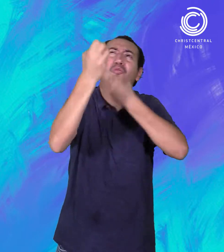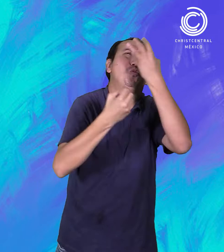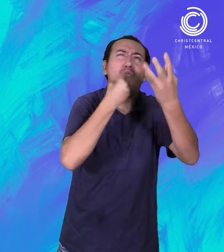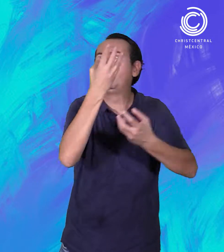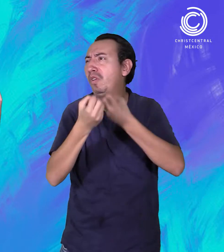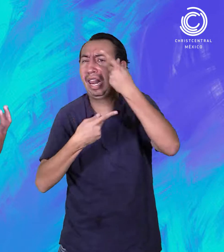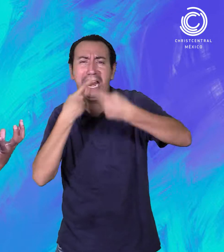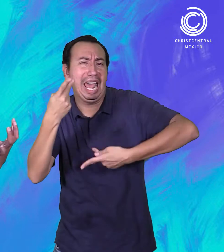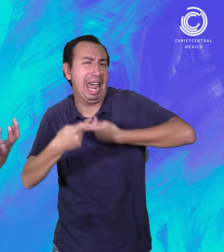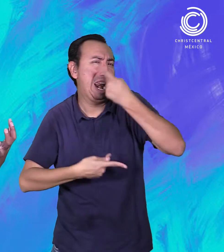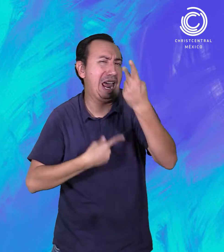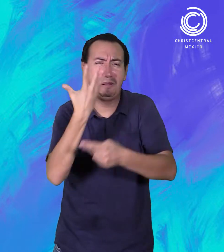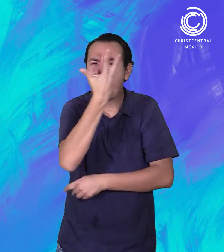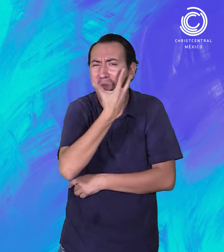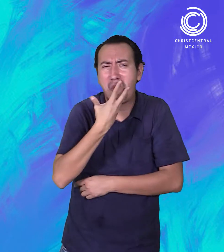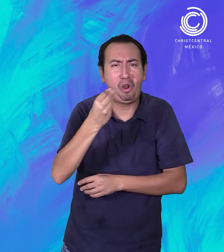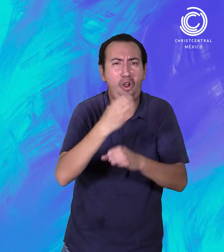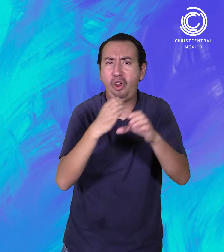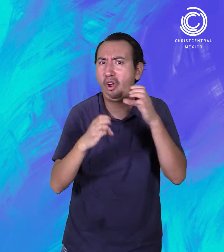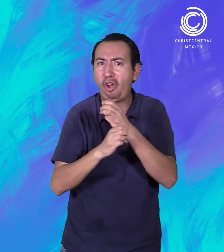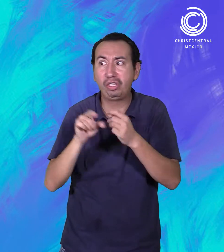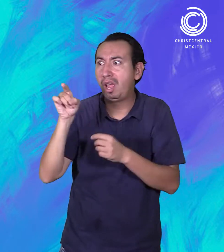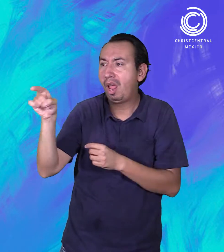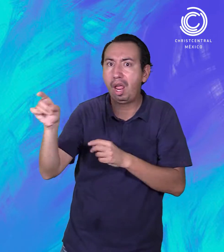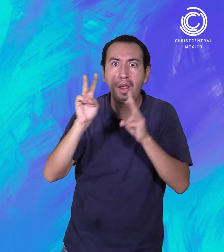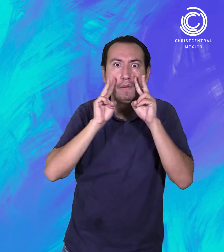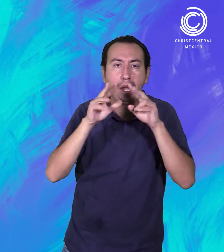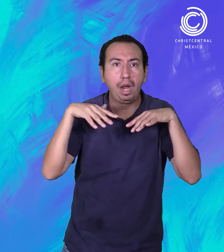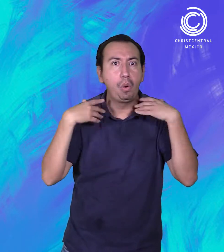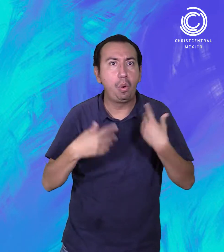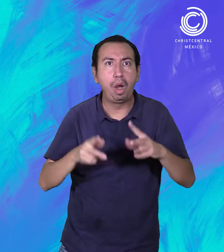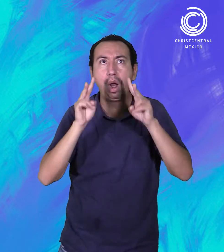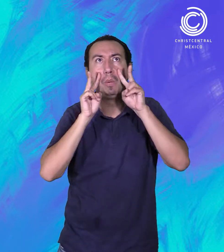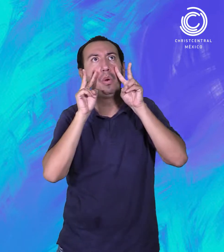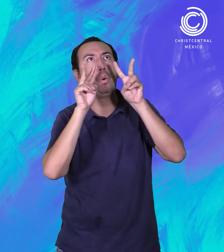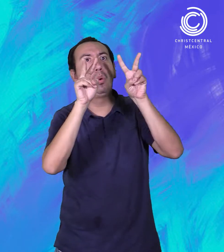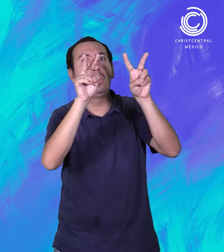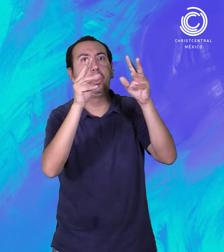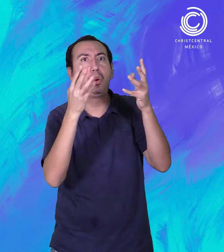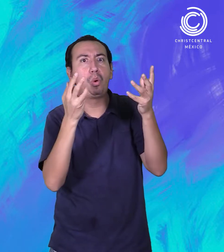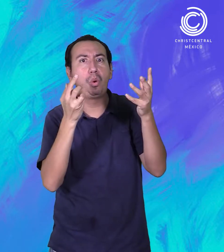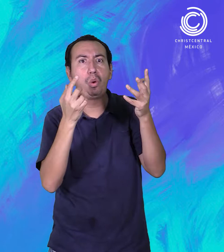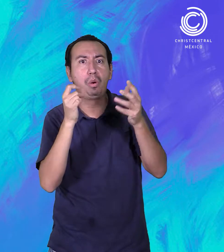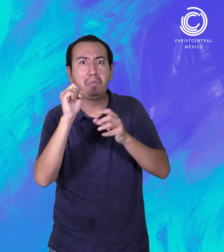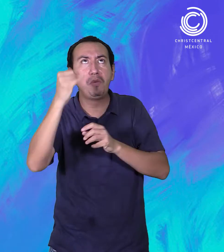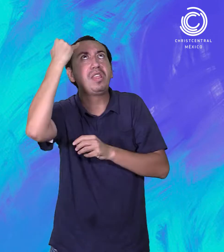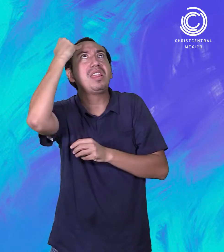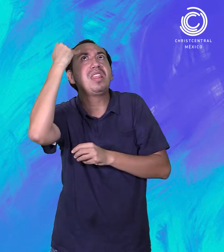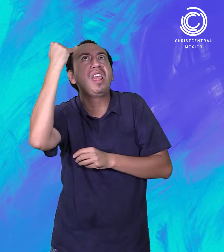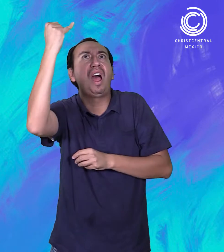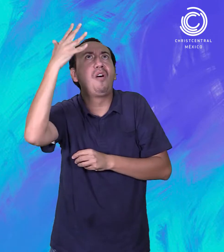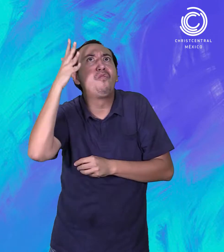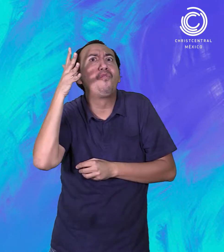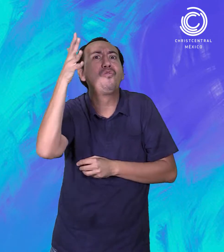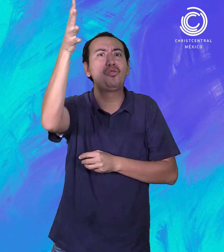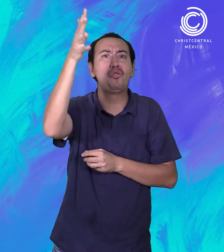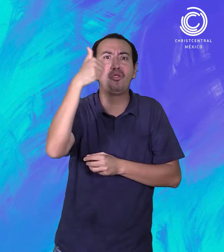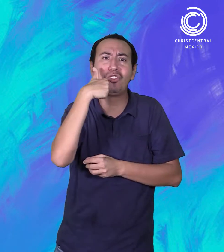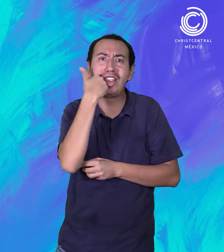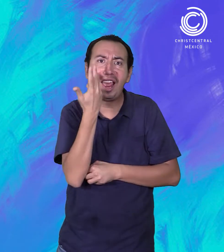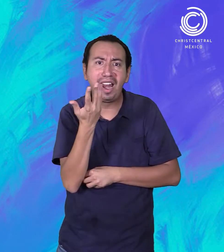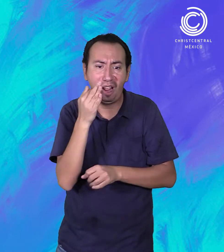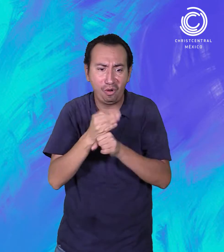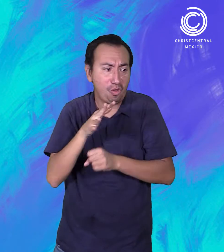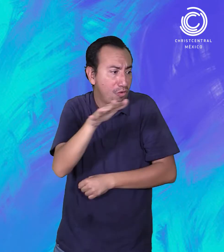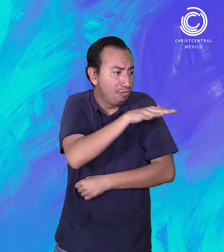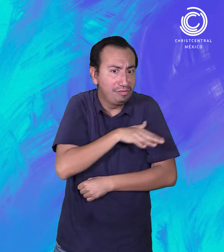una perspectiva diferente de la vida, pudieron ser capaces incluso ver un poco del plan y el propósito de Dios para la gente